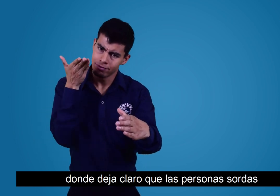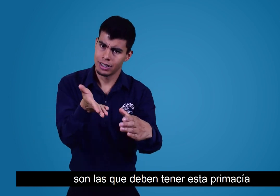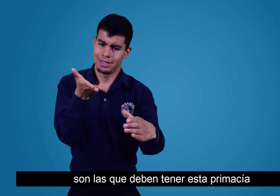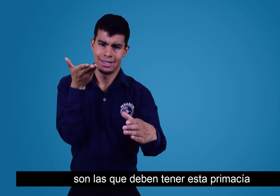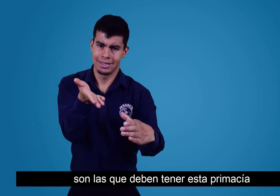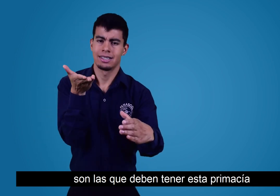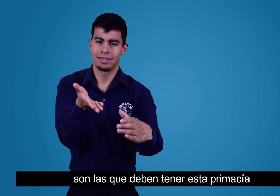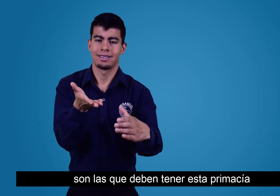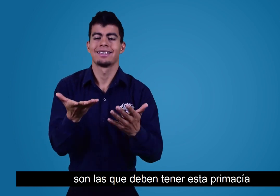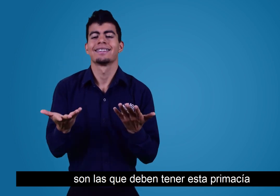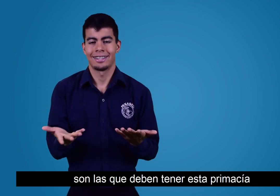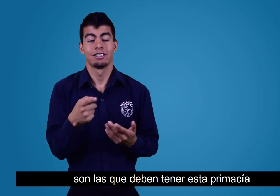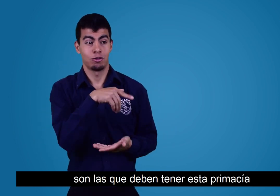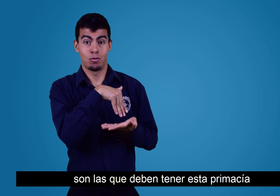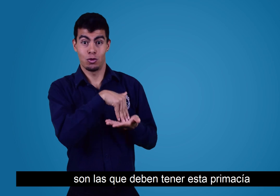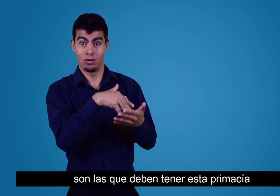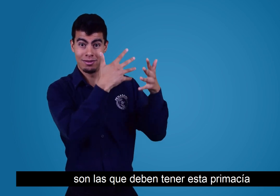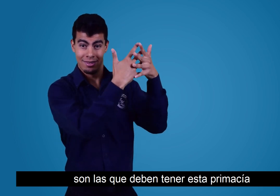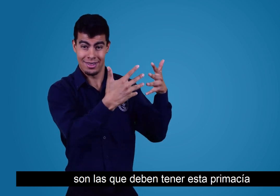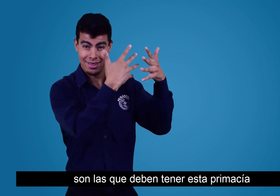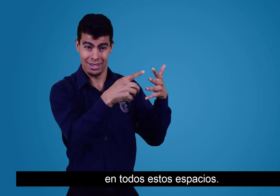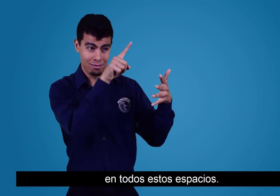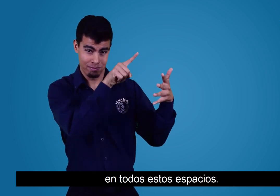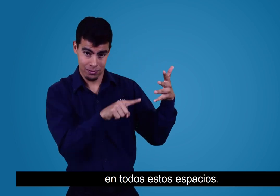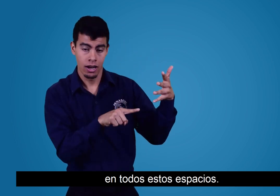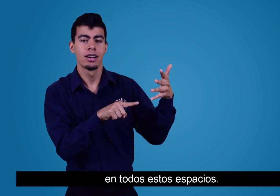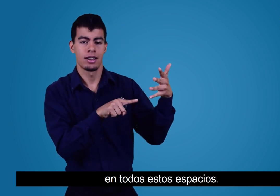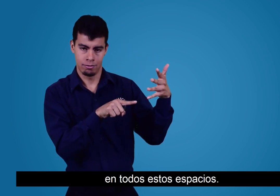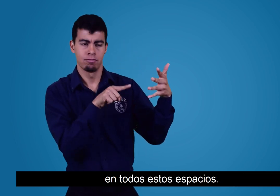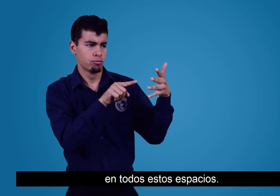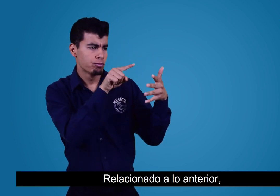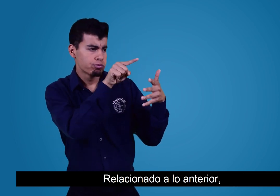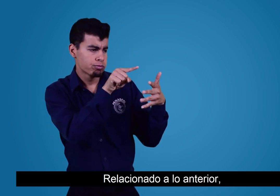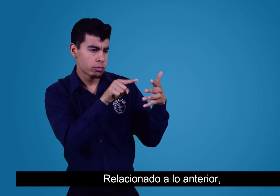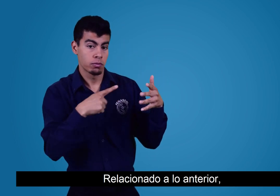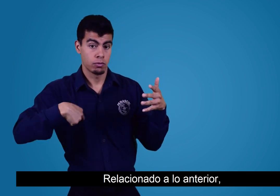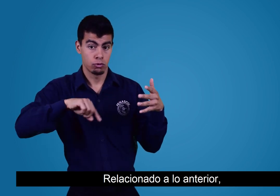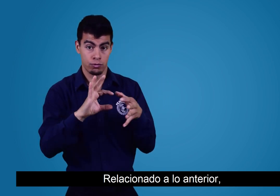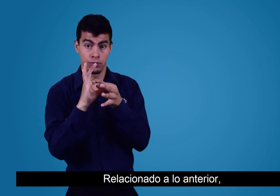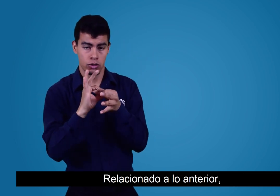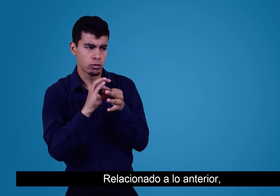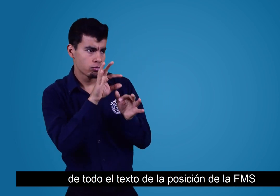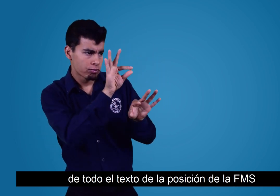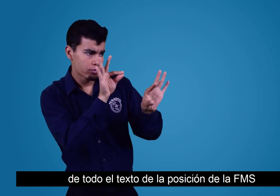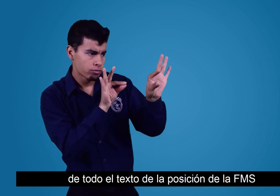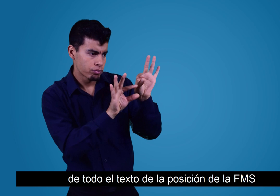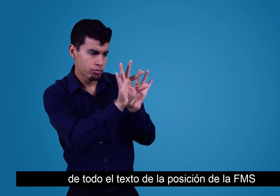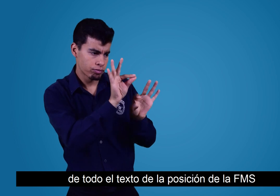son las que deben tener esta primacía en todos estos espacios. Relacionado a lo anterior, de todo el texto de la